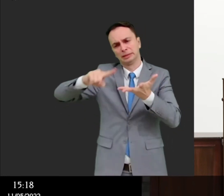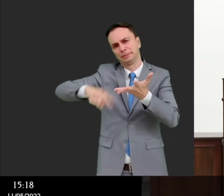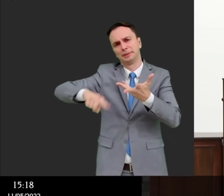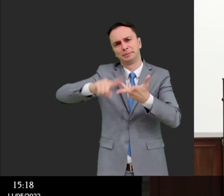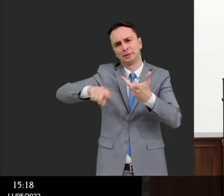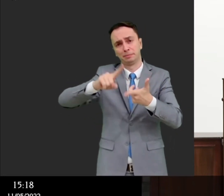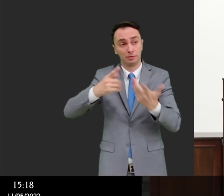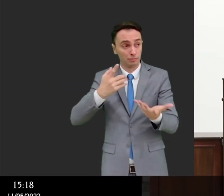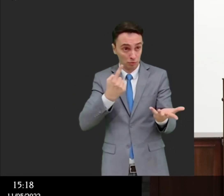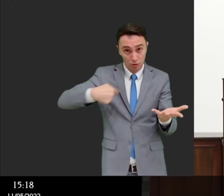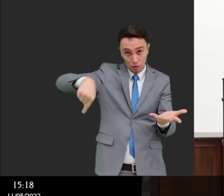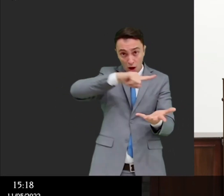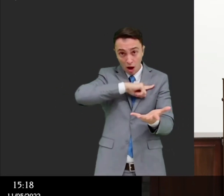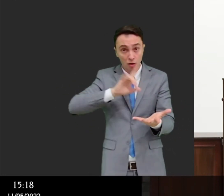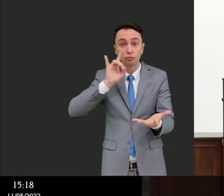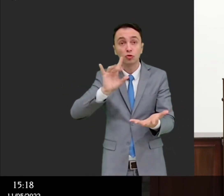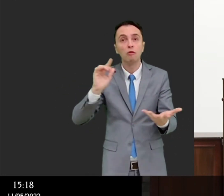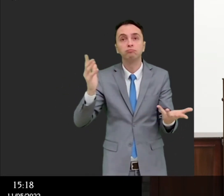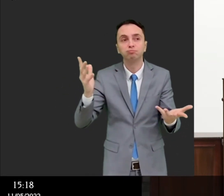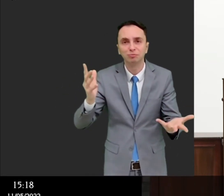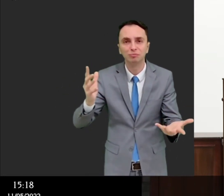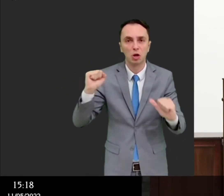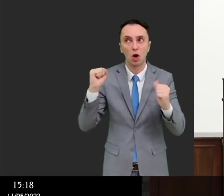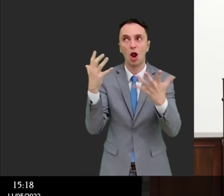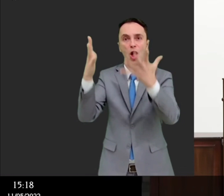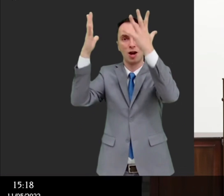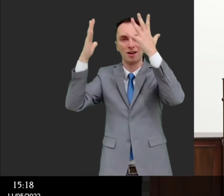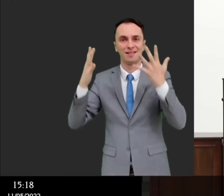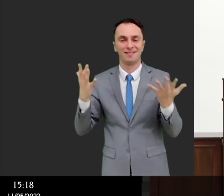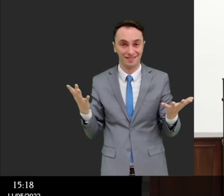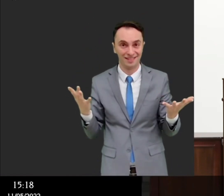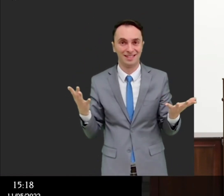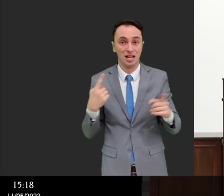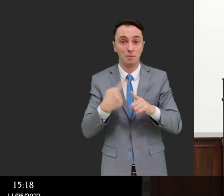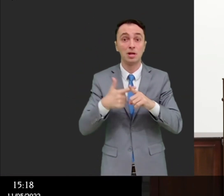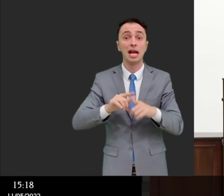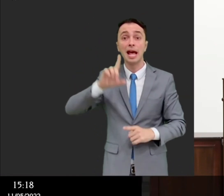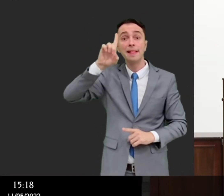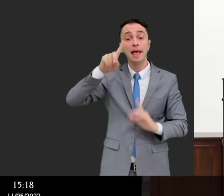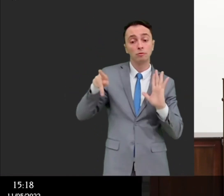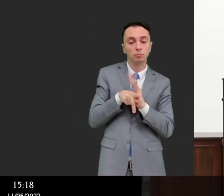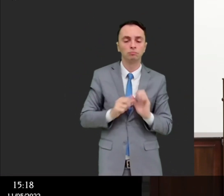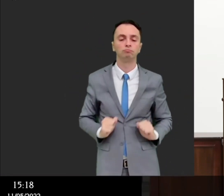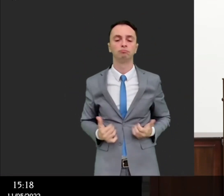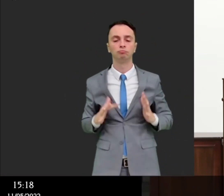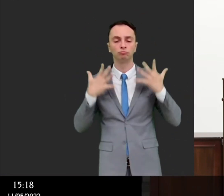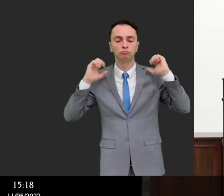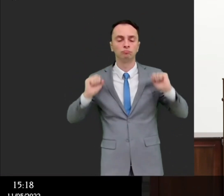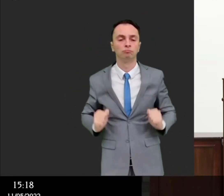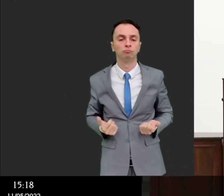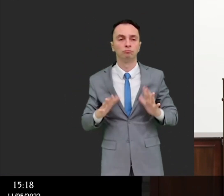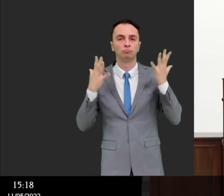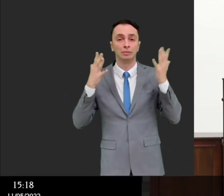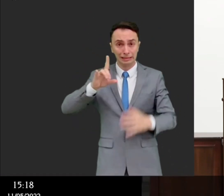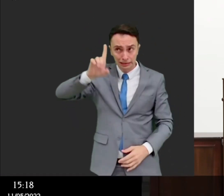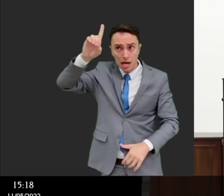que glorificar a Deus por essa, porque Deus se glorifica a si mesmo. Quem fez o milagre